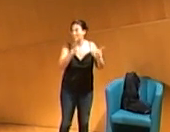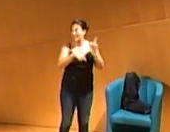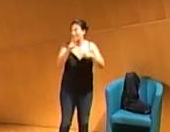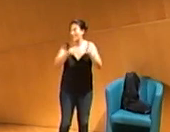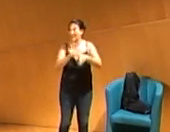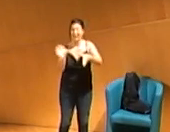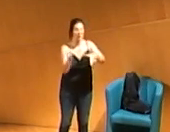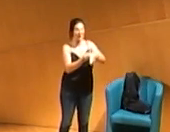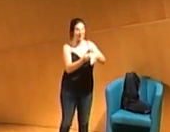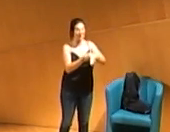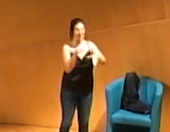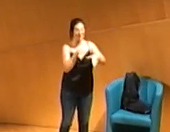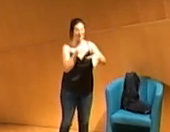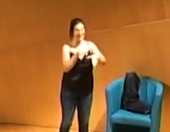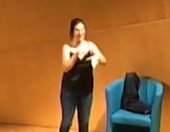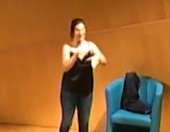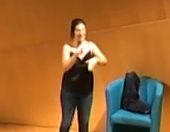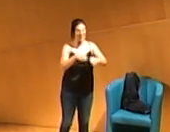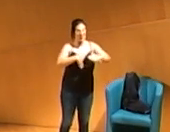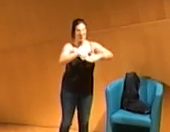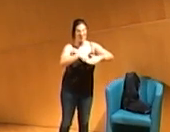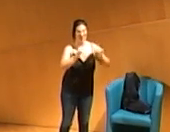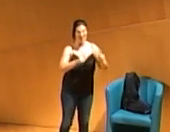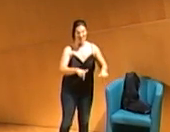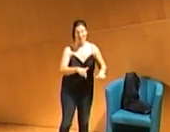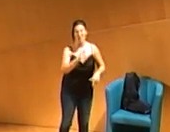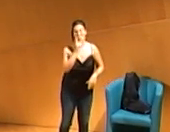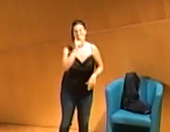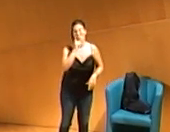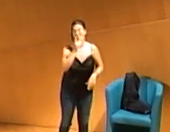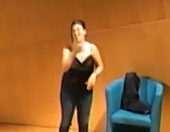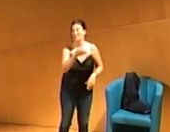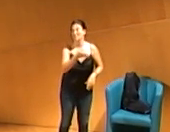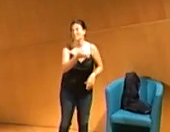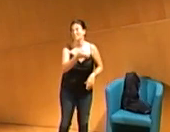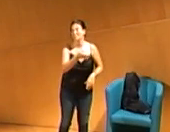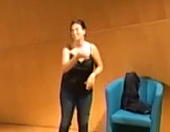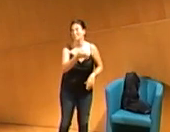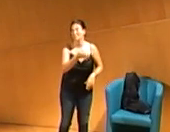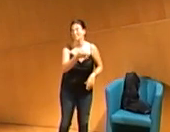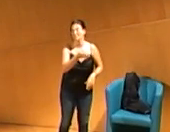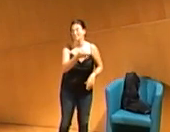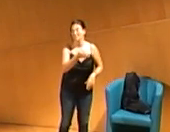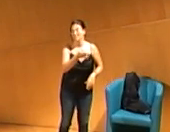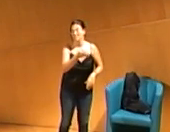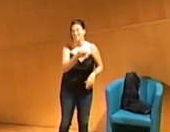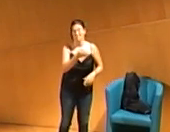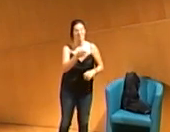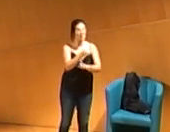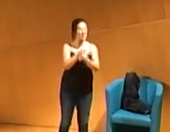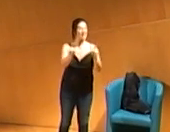inclusive ne sont pas aussi... celles qui apparaissent dans le cadre de la